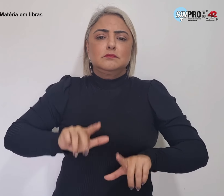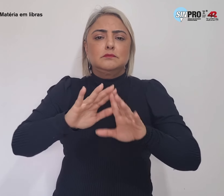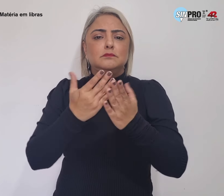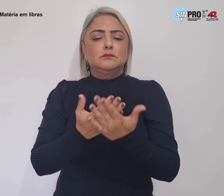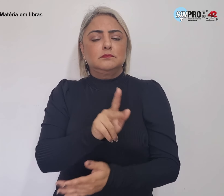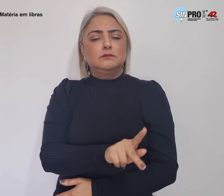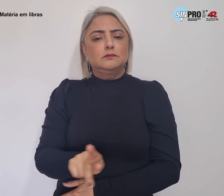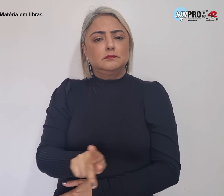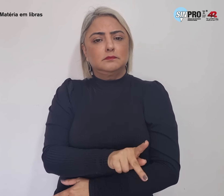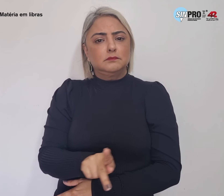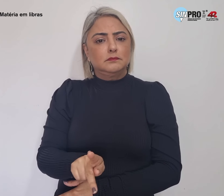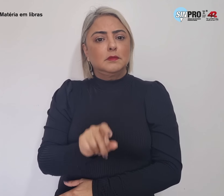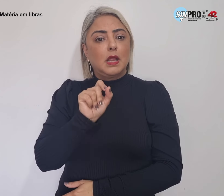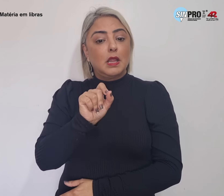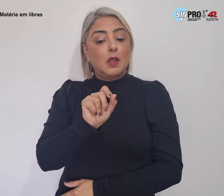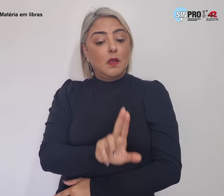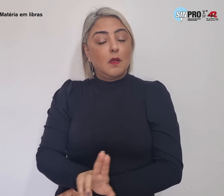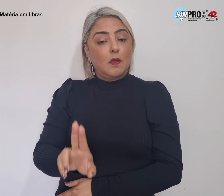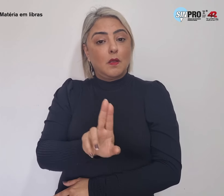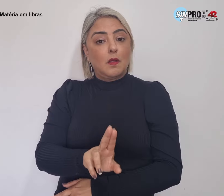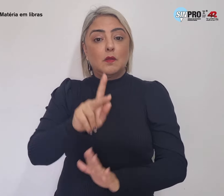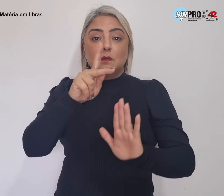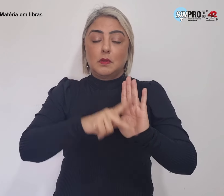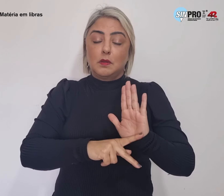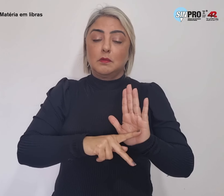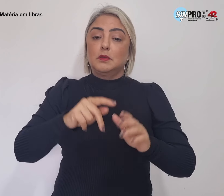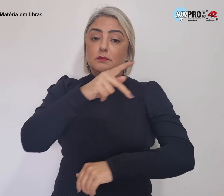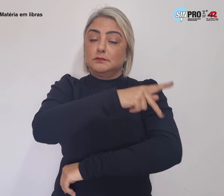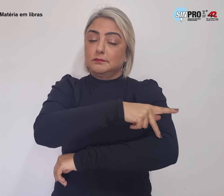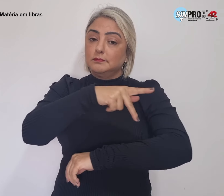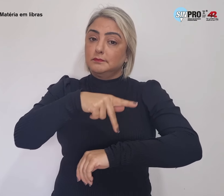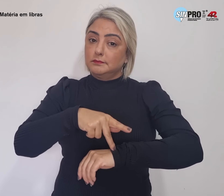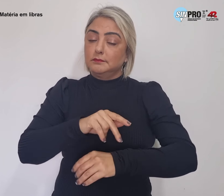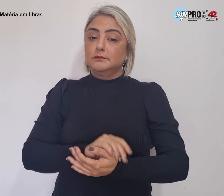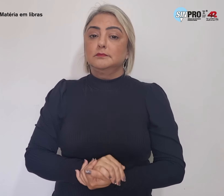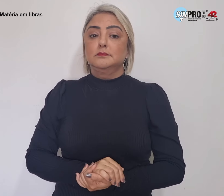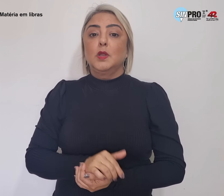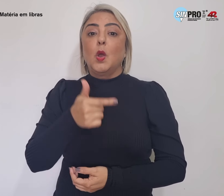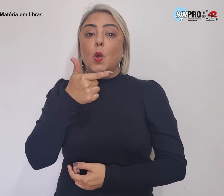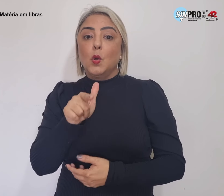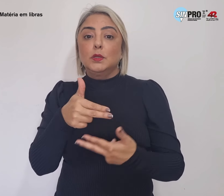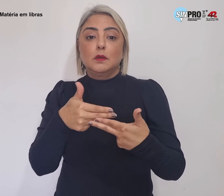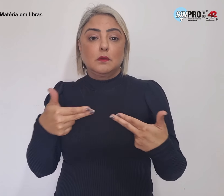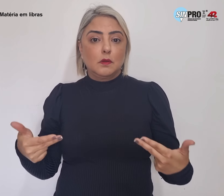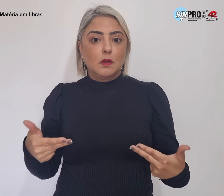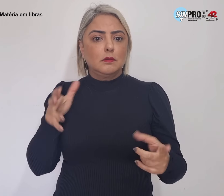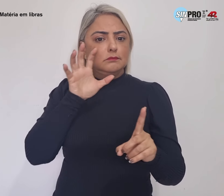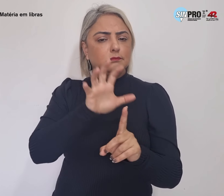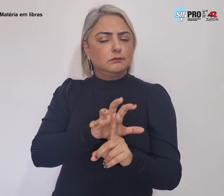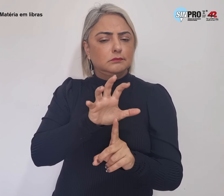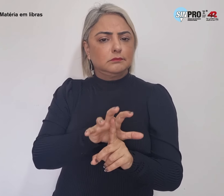do projeto pedagógico. Outro ponto de impasse foi quanto o direito de pais,